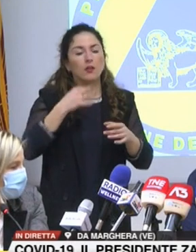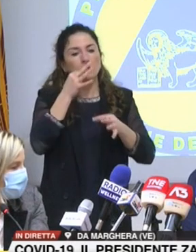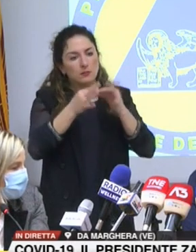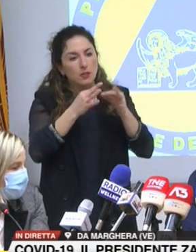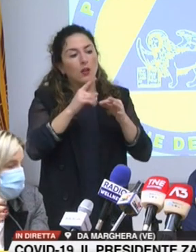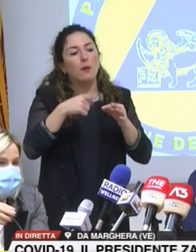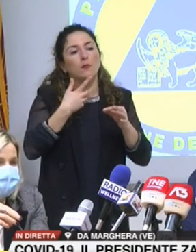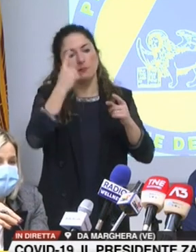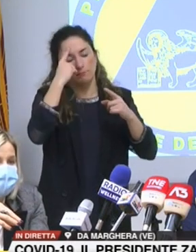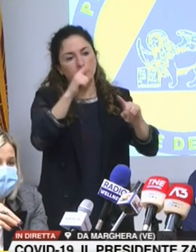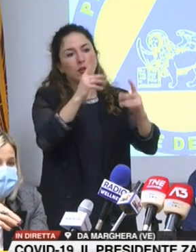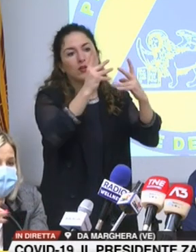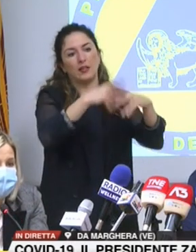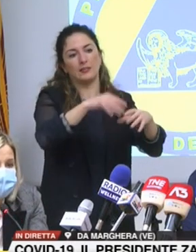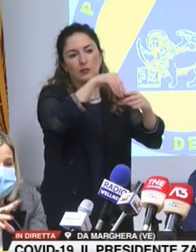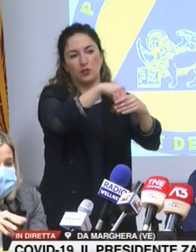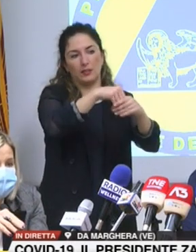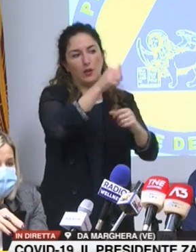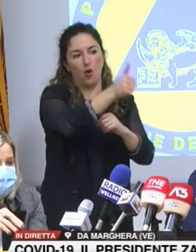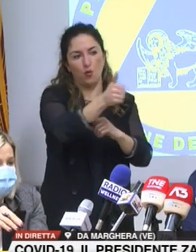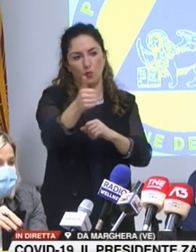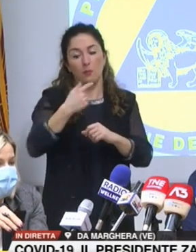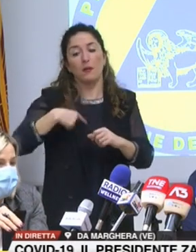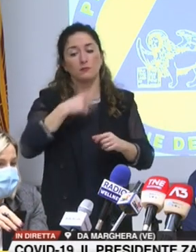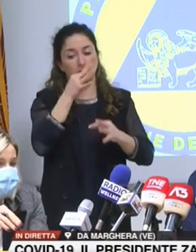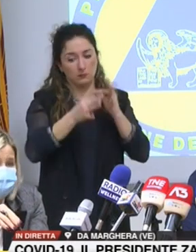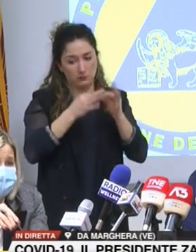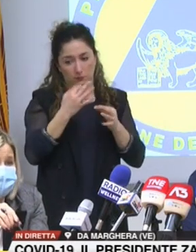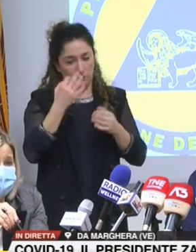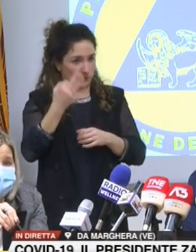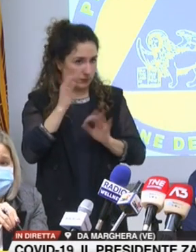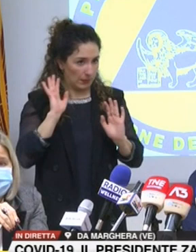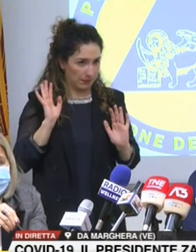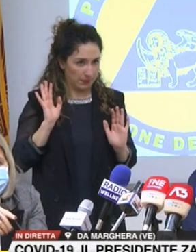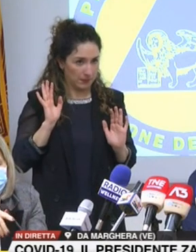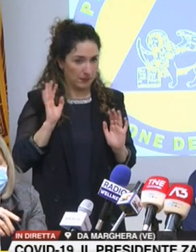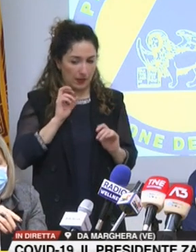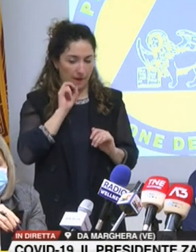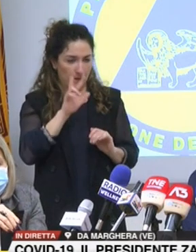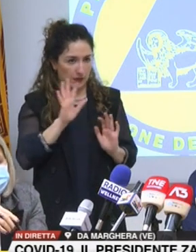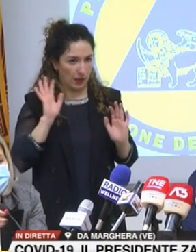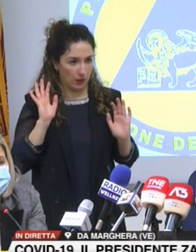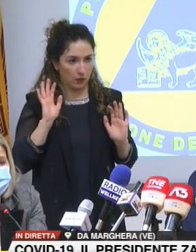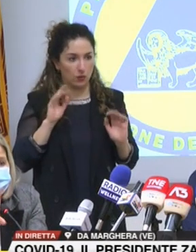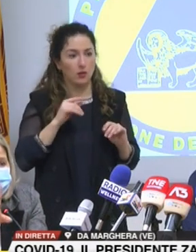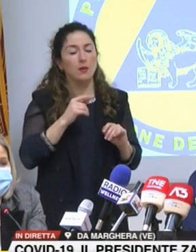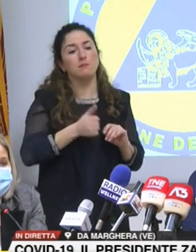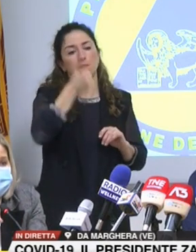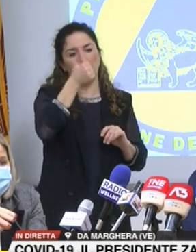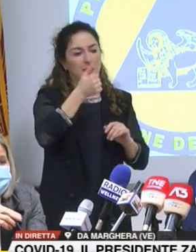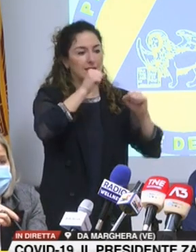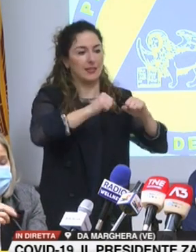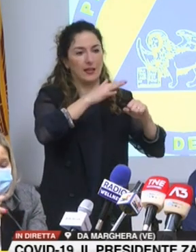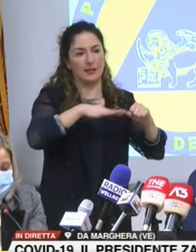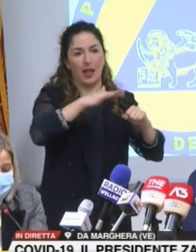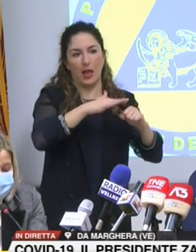l'organizzazione interna di ogni singola, però le indicazioni che sono sempre state date sono quelle comunque soprattutto dei sanitari, quelle in prima linea.